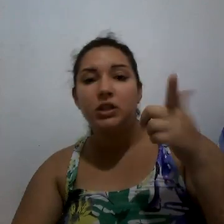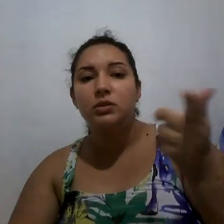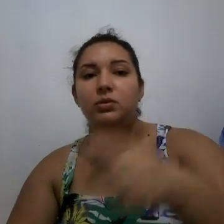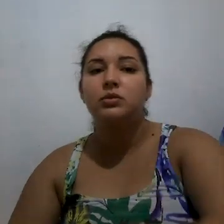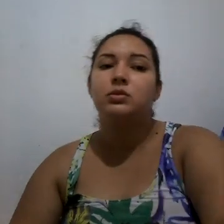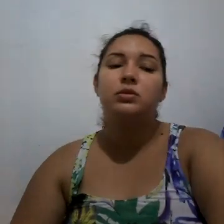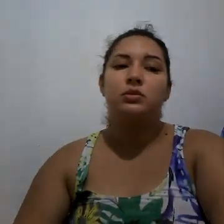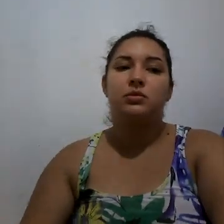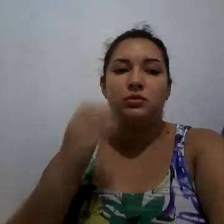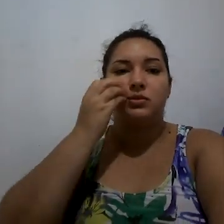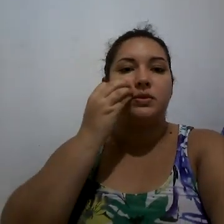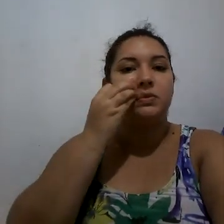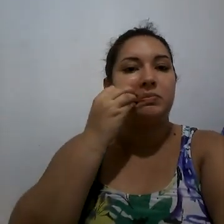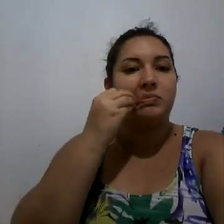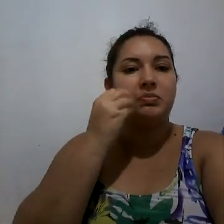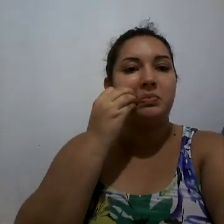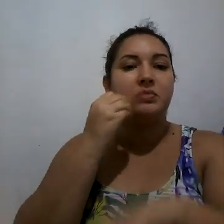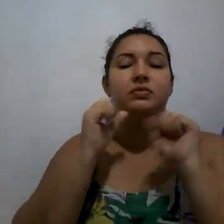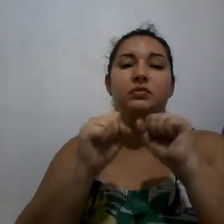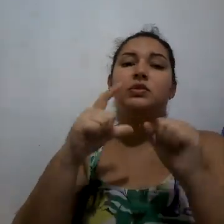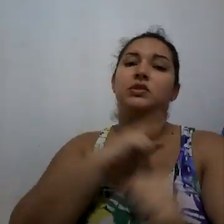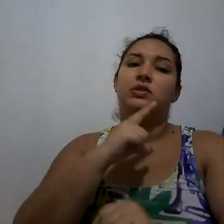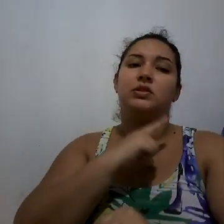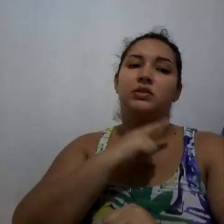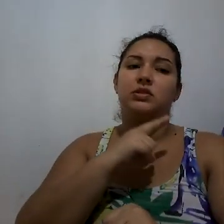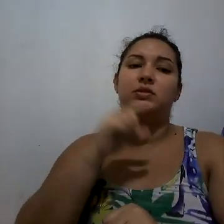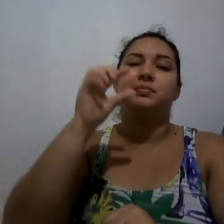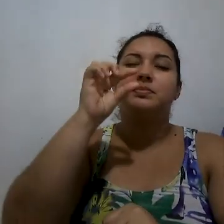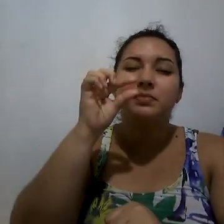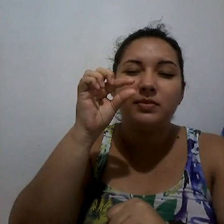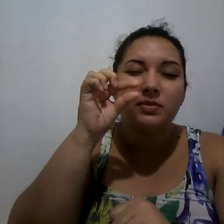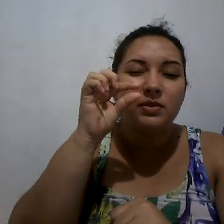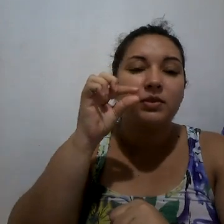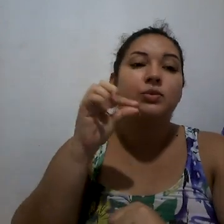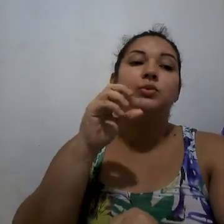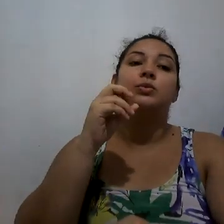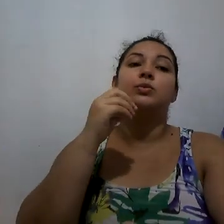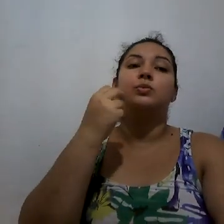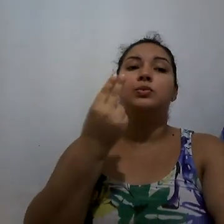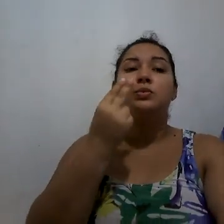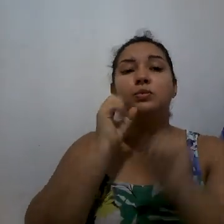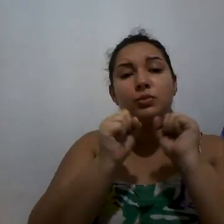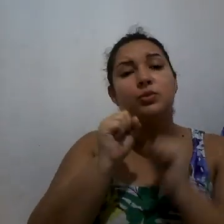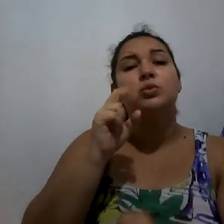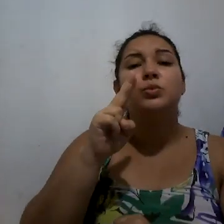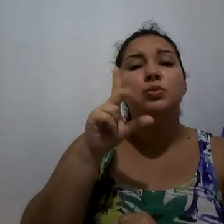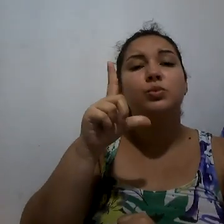Podemos ter semimicro, podemos ter micro, podemos ter ultramicro, ou seja, a gente pode ter o tamanho